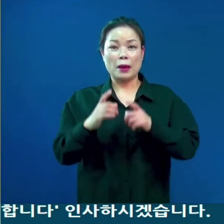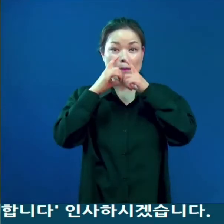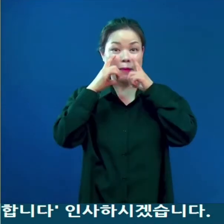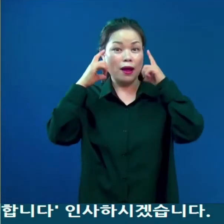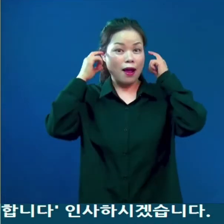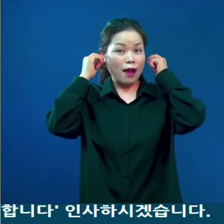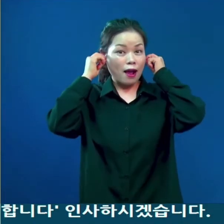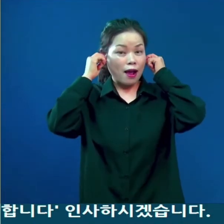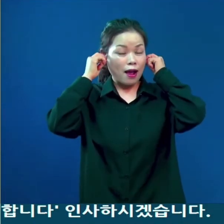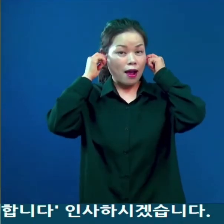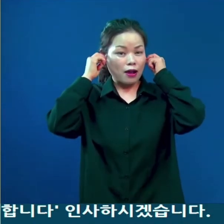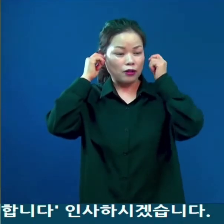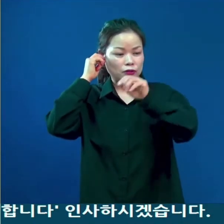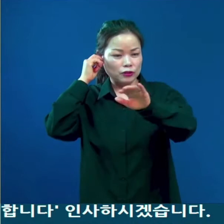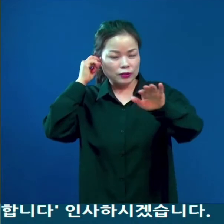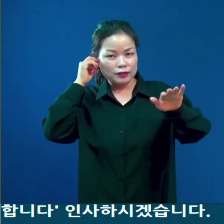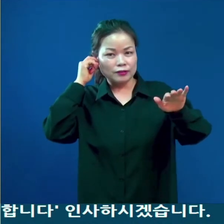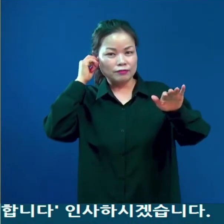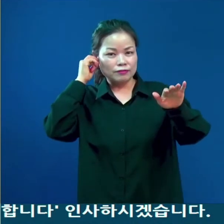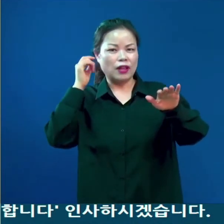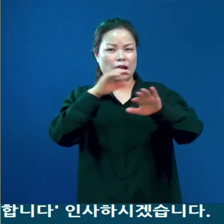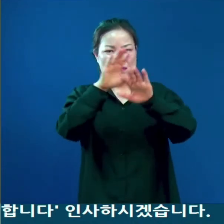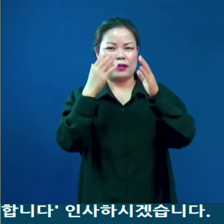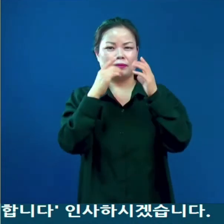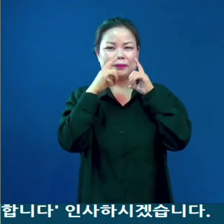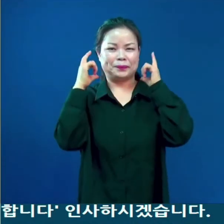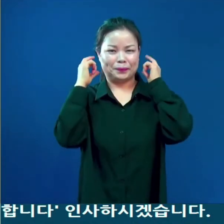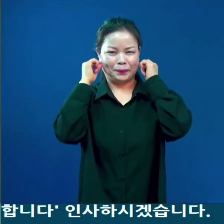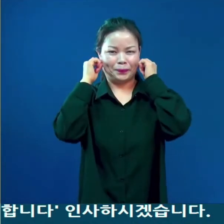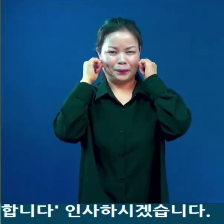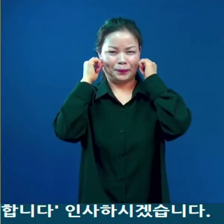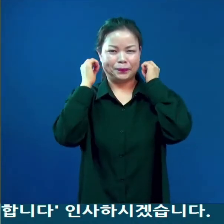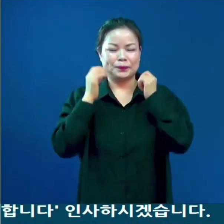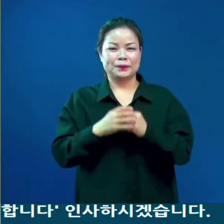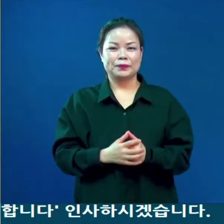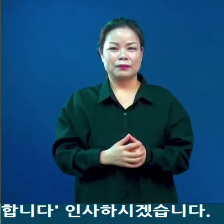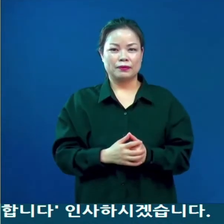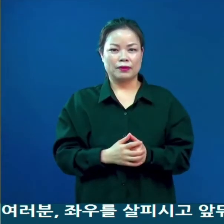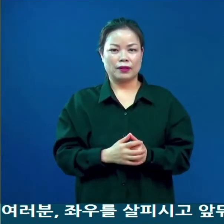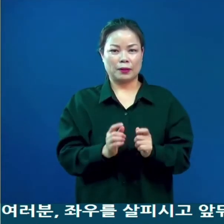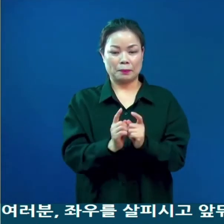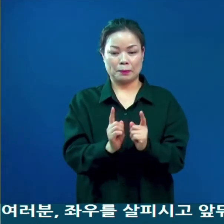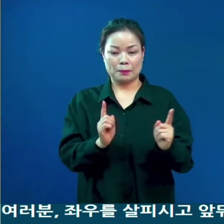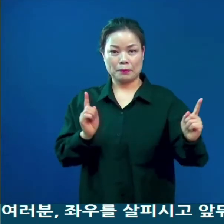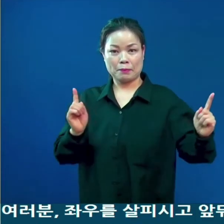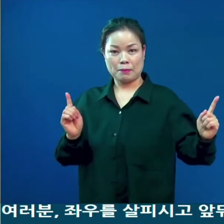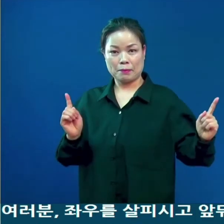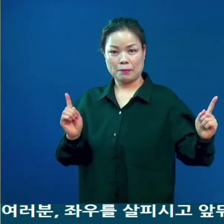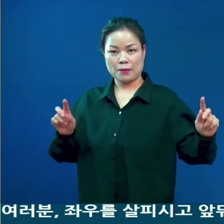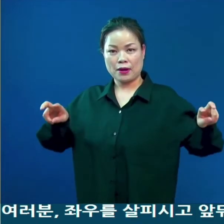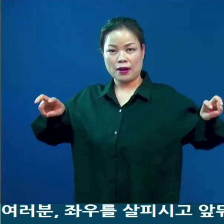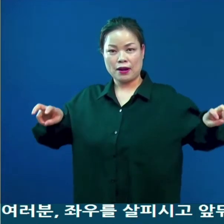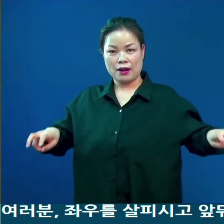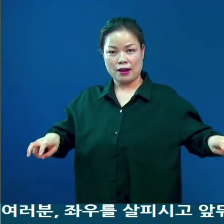마스크를 쓴 우리입니다. 그죠? 그리고 다 거리를 띄워서